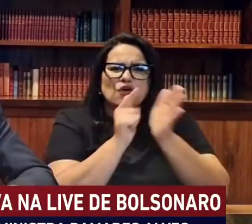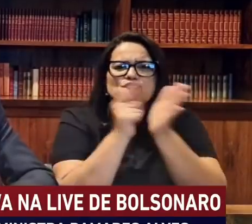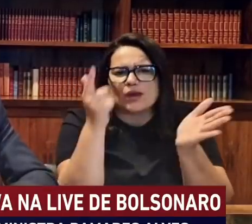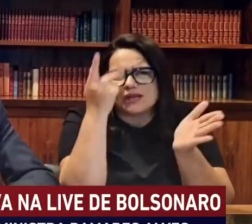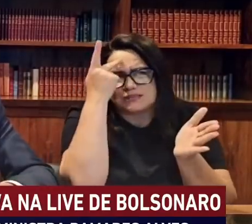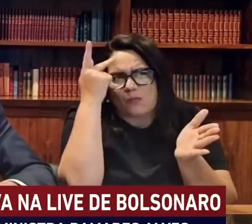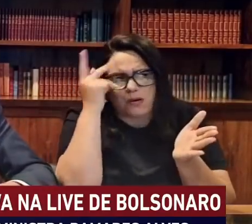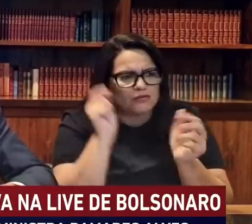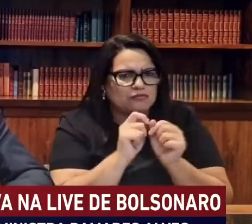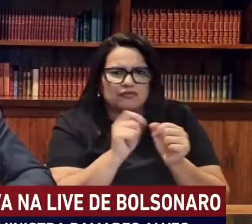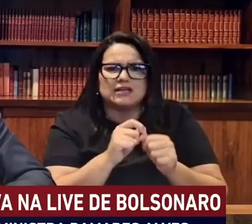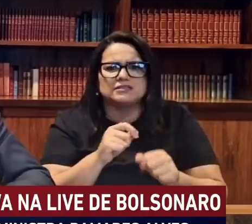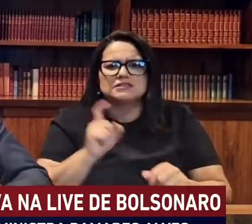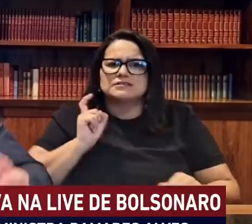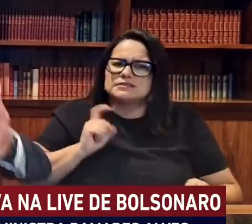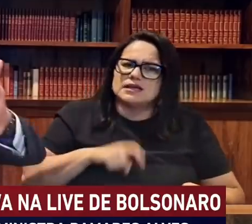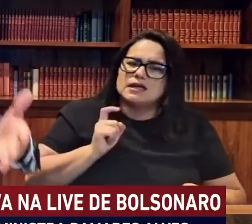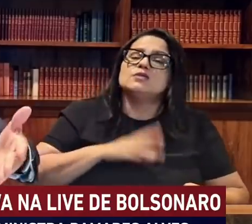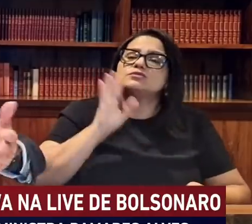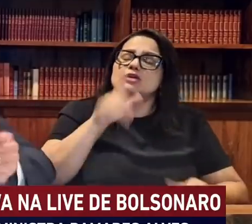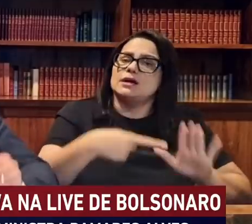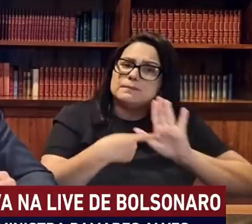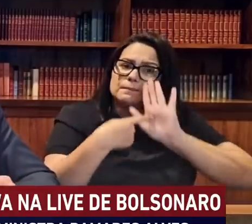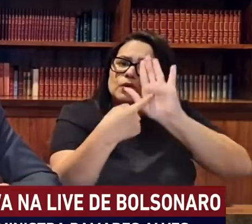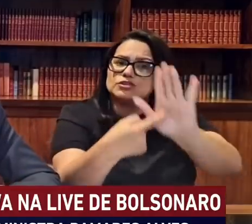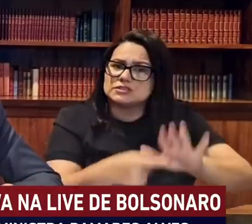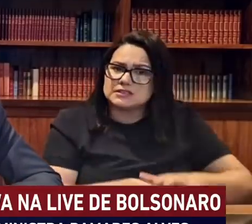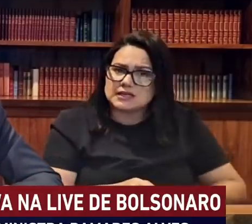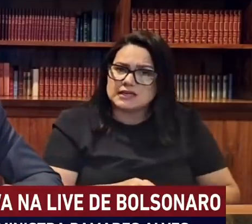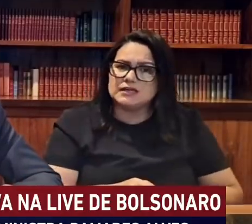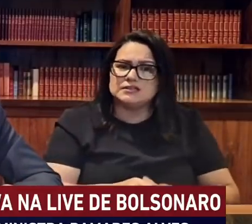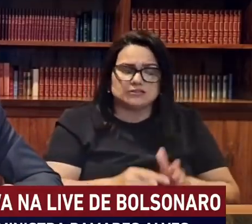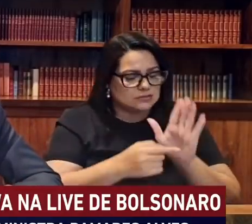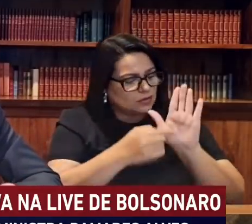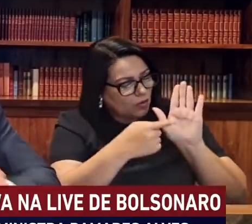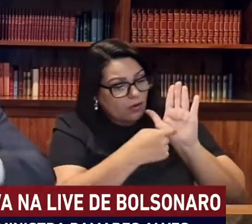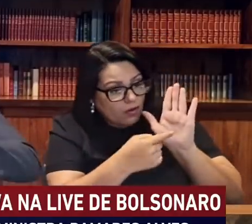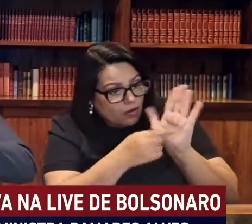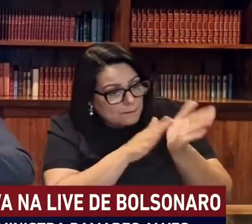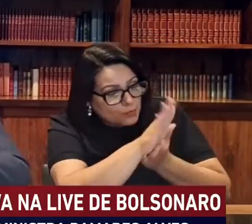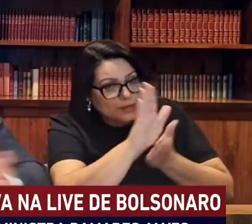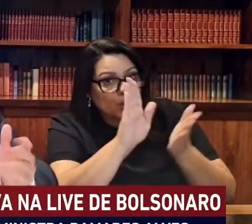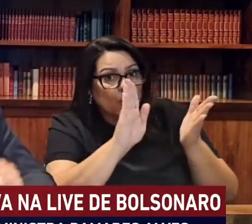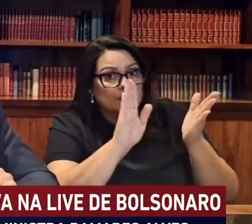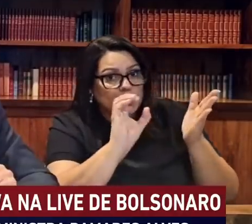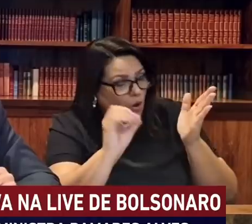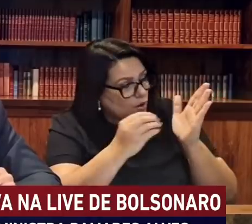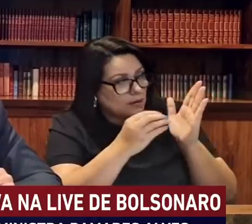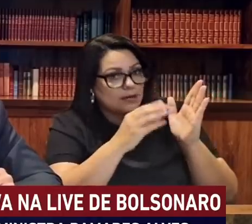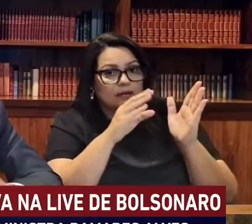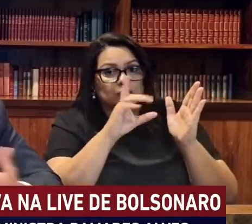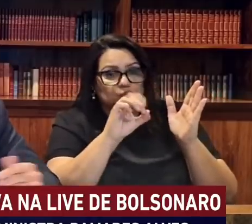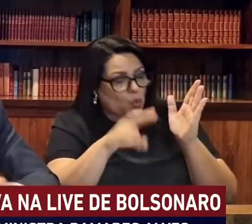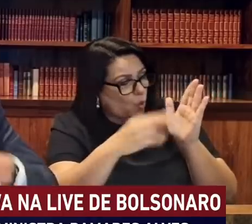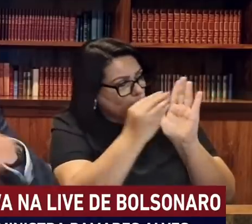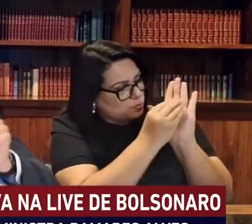da Folha, porque eu mostrei, né, o boletim administrativo da Câmara dos Deputados. Não se referiram a ele.